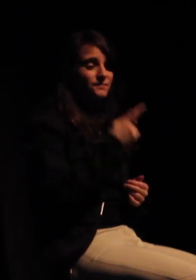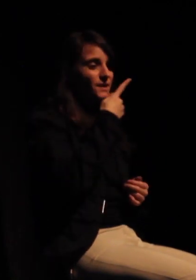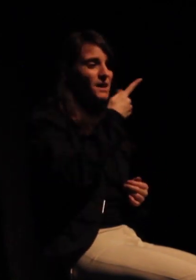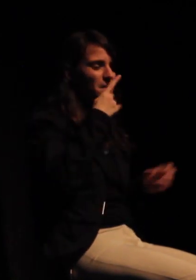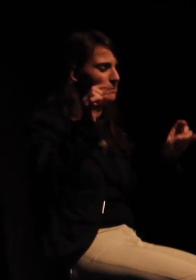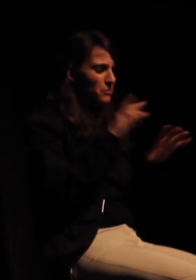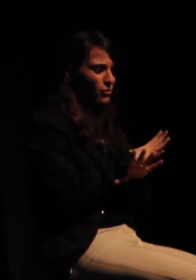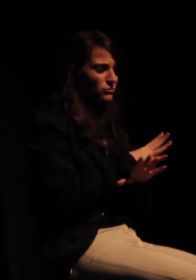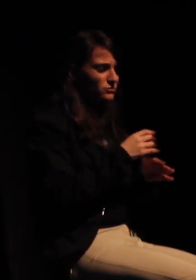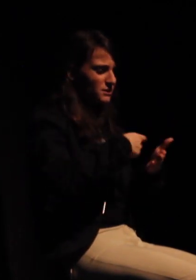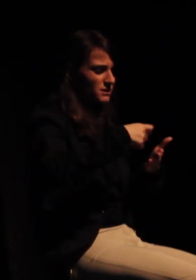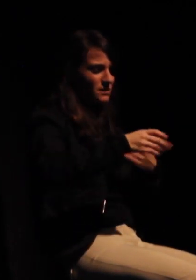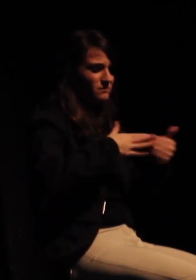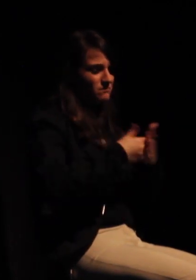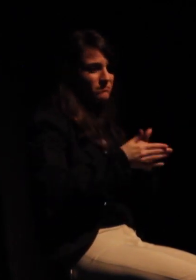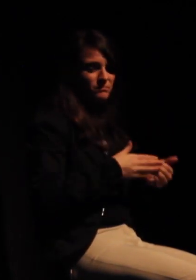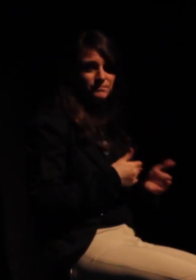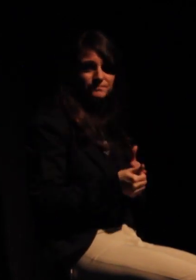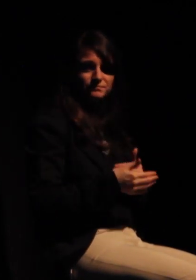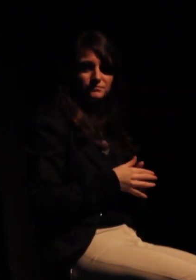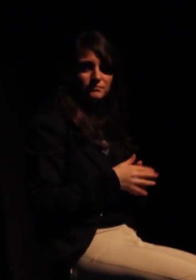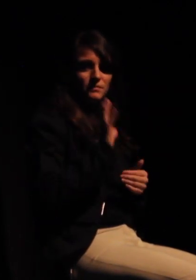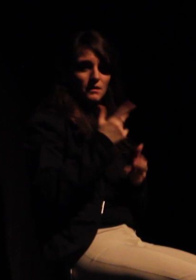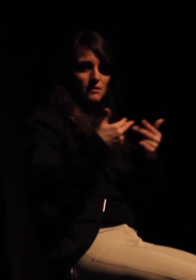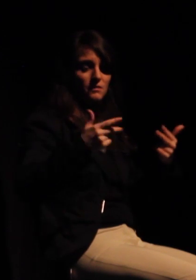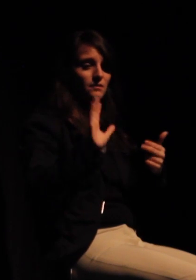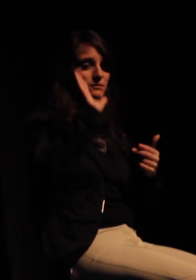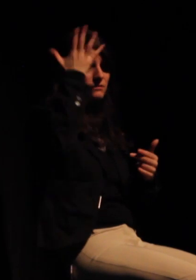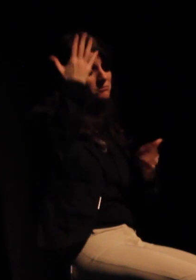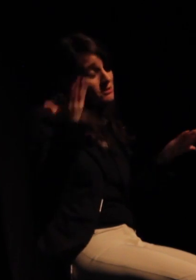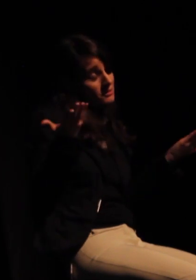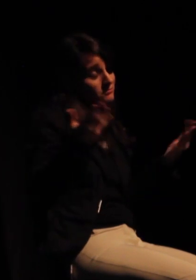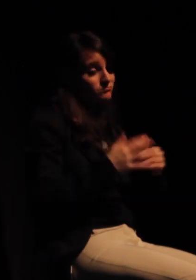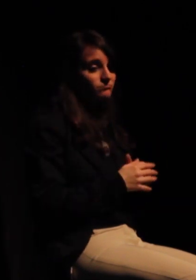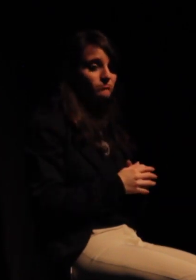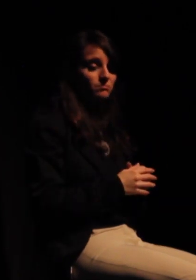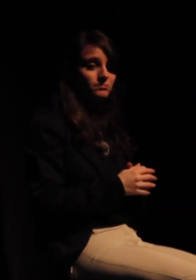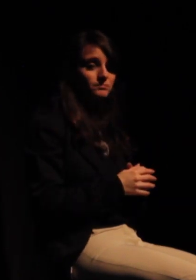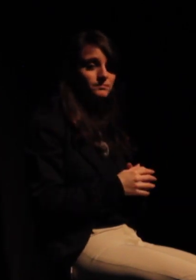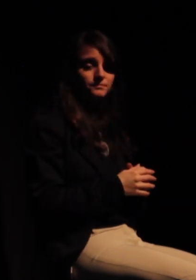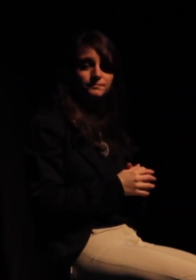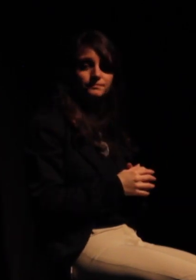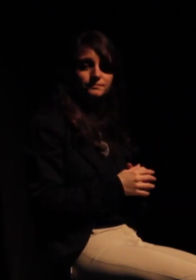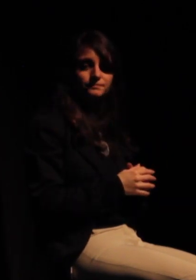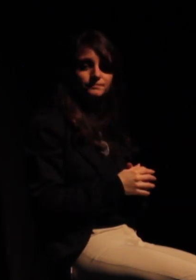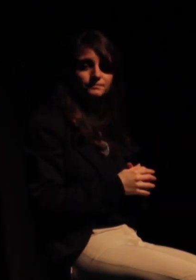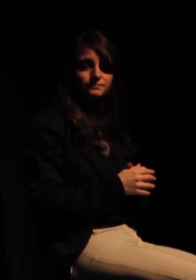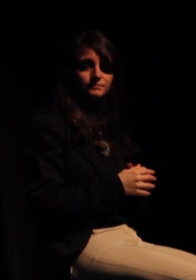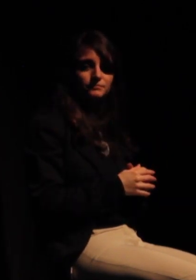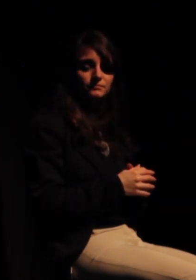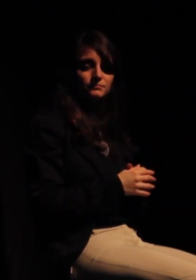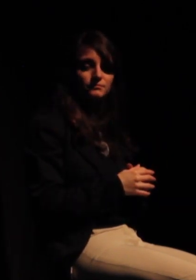Fala, põe o que quer. As coisas às vezes se transformam no que elas são realmente.